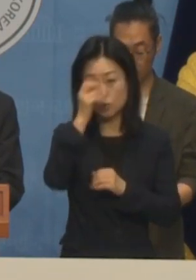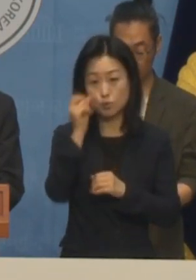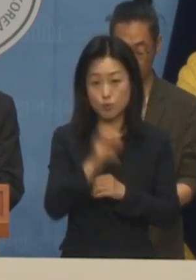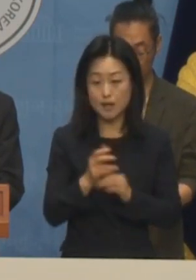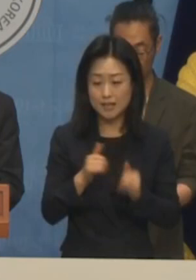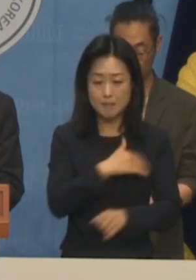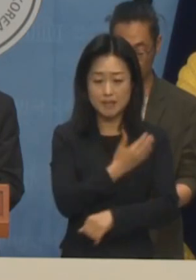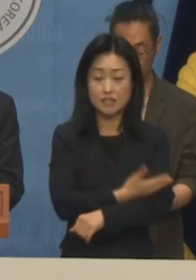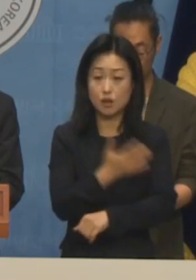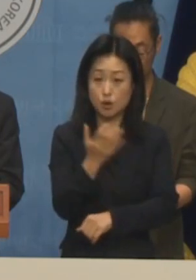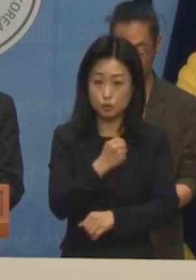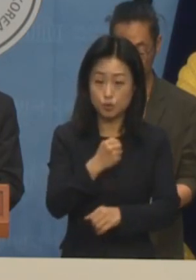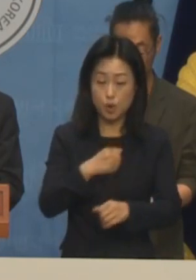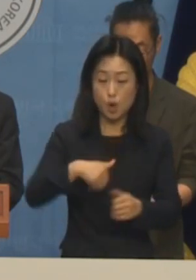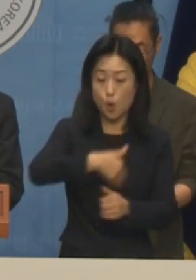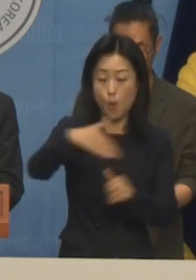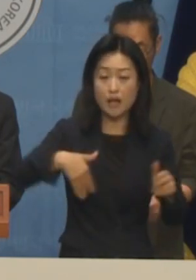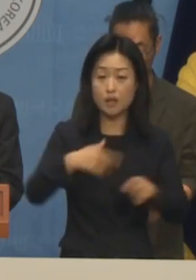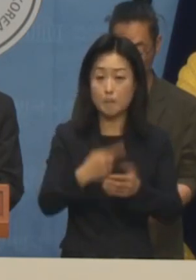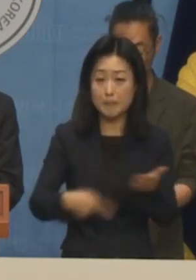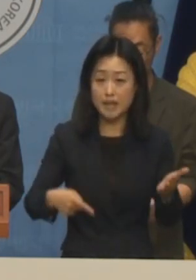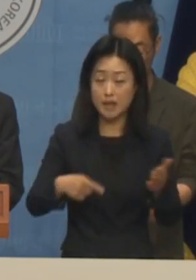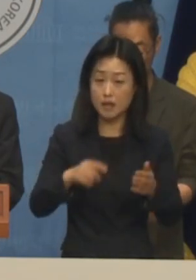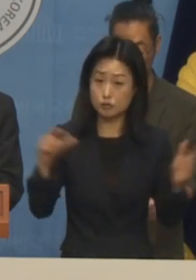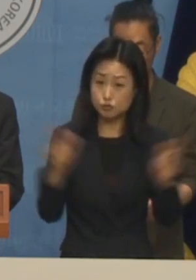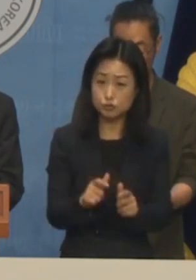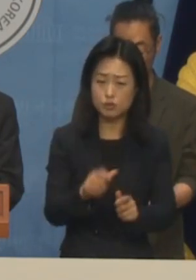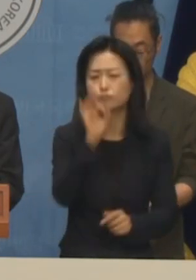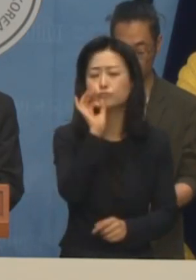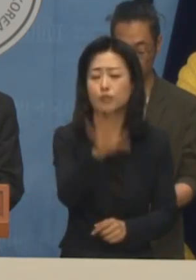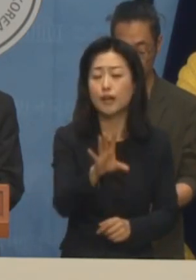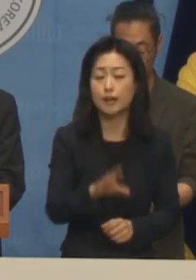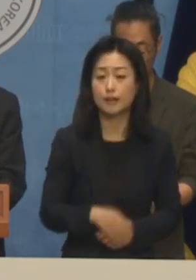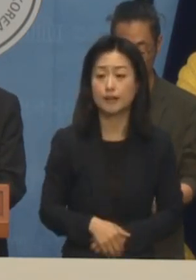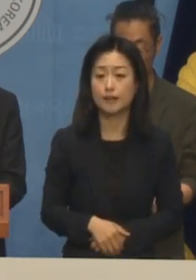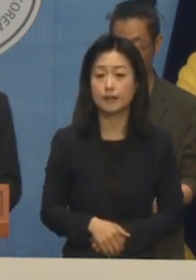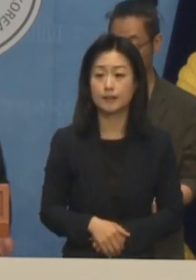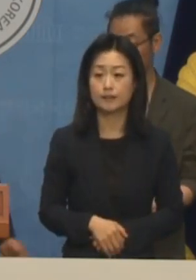인간의 능력으로 극복할 수 없는 문제이기 때문이다.